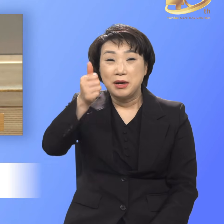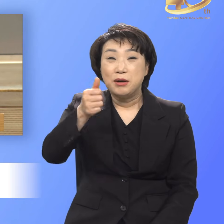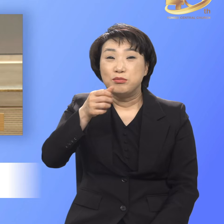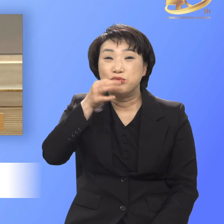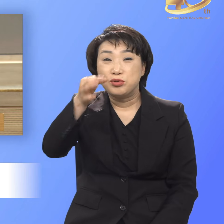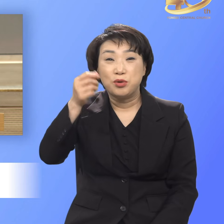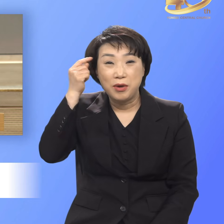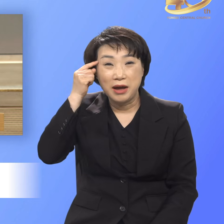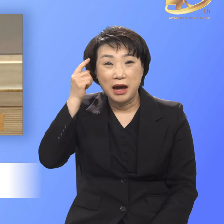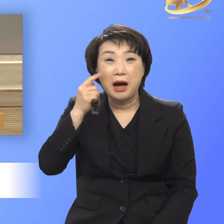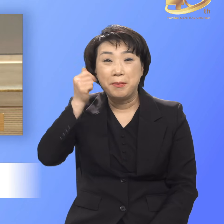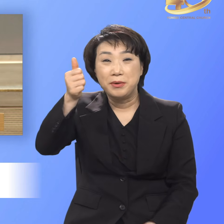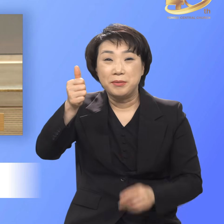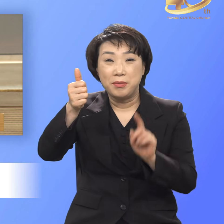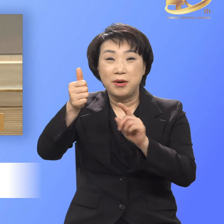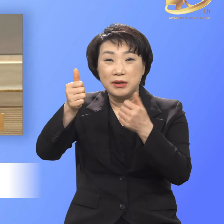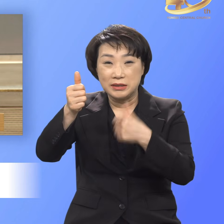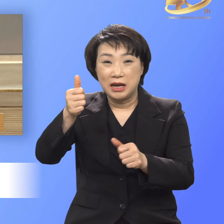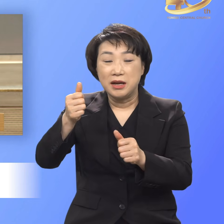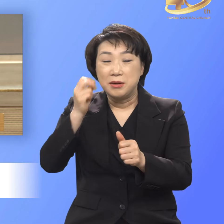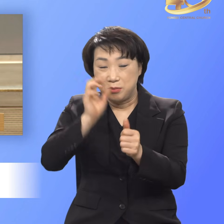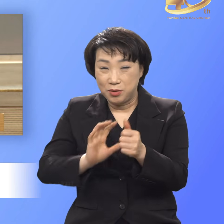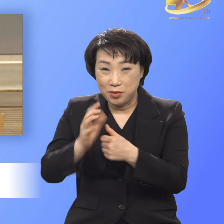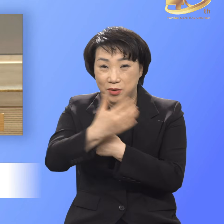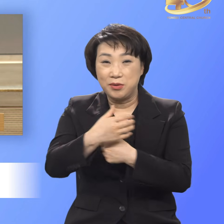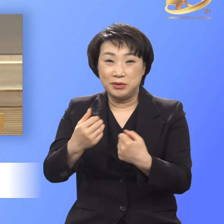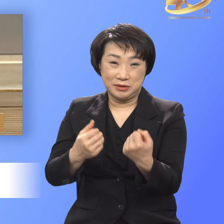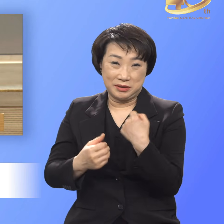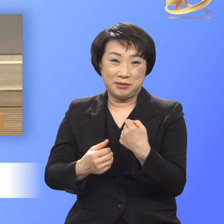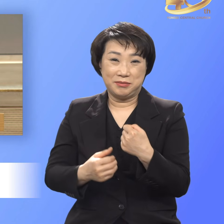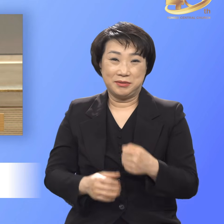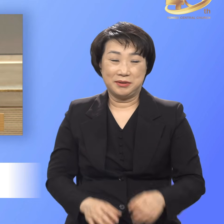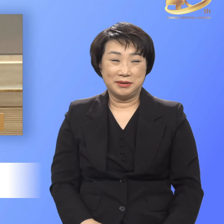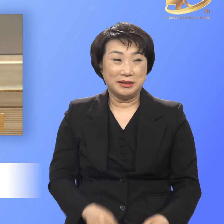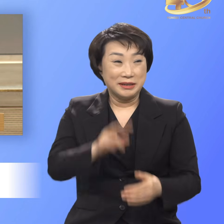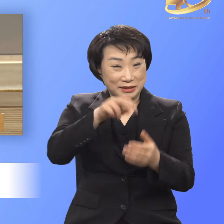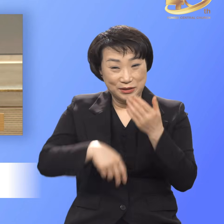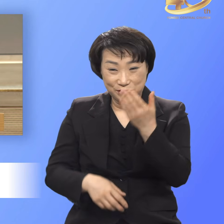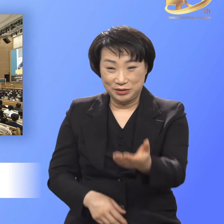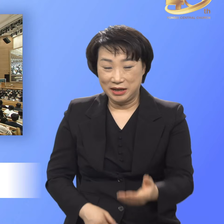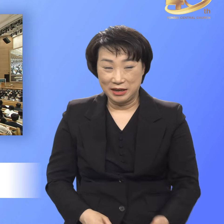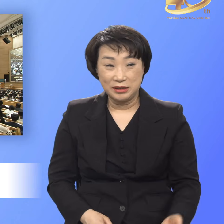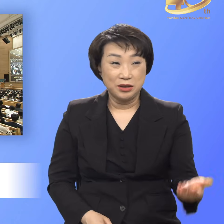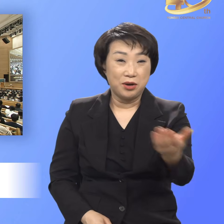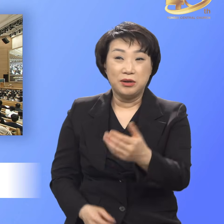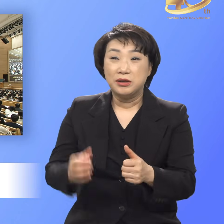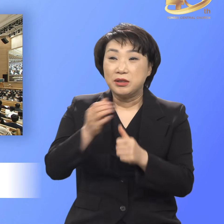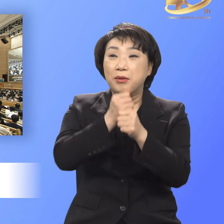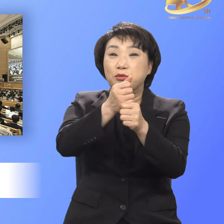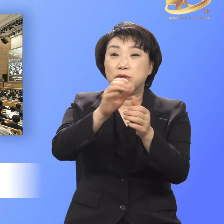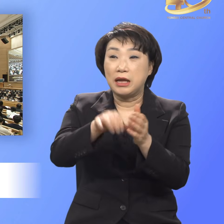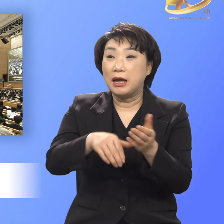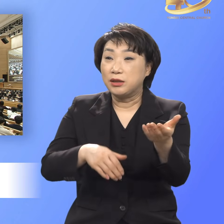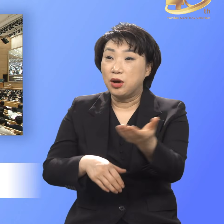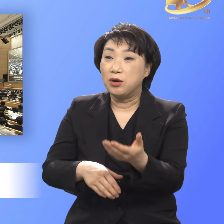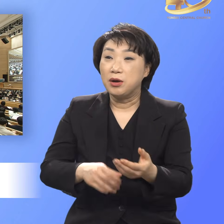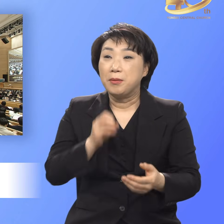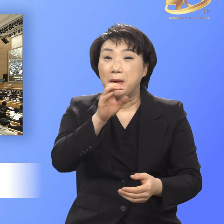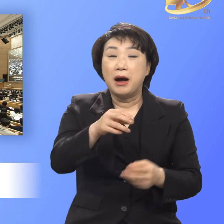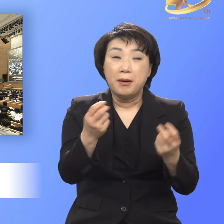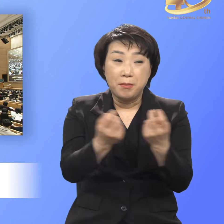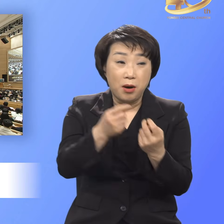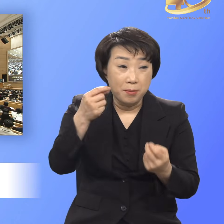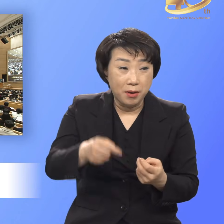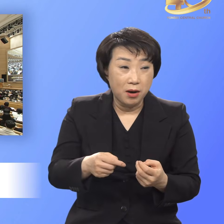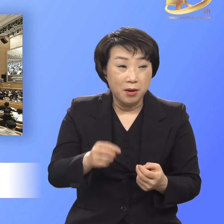했을까? 아버지는 자식에 대한 보호력이 충만하다. 한번 읽어봐. 너희를 넘겨줄 때에 어떻게